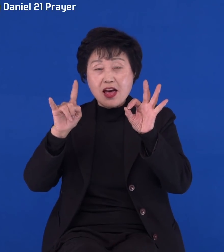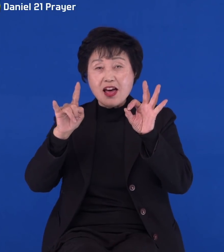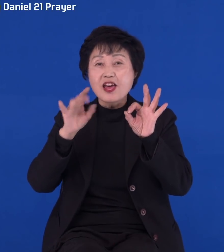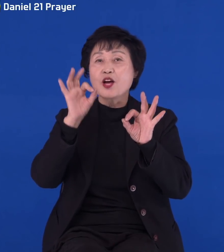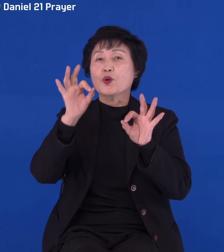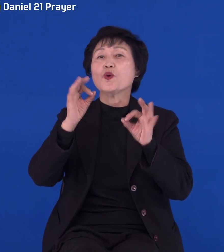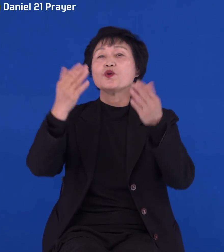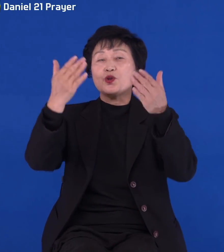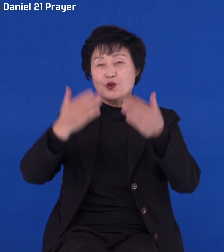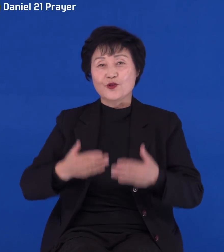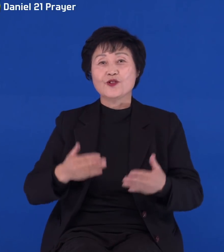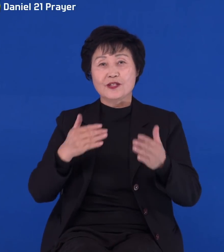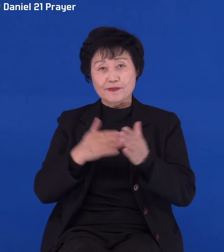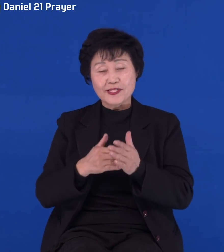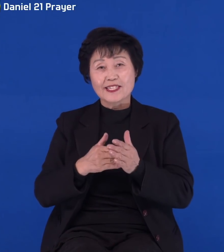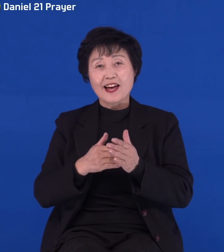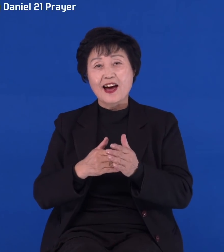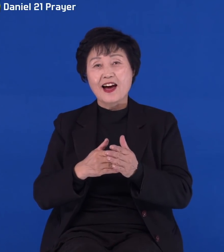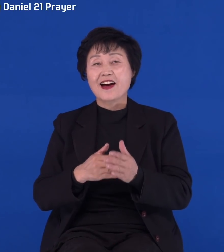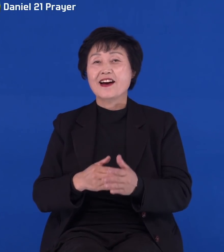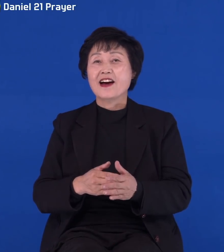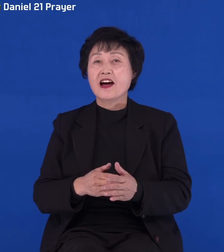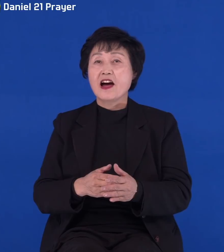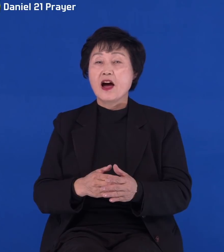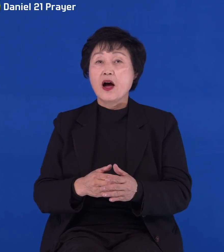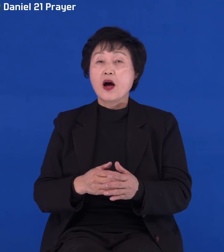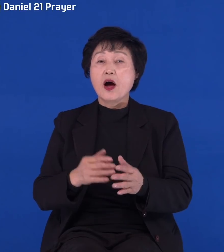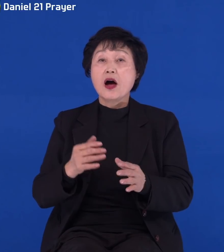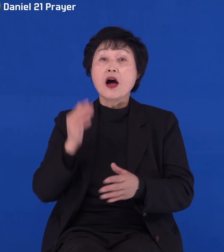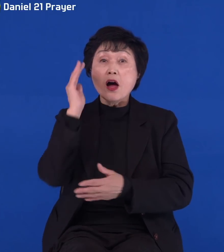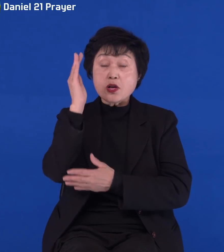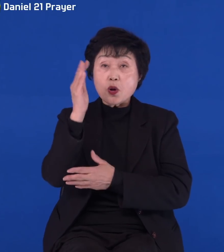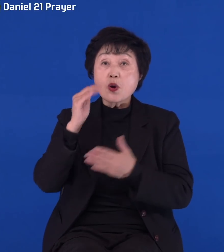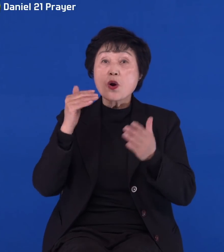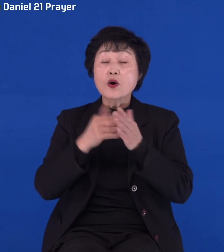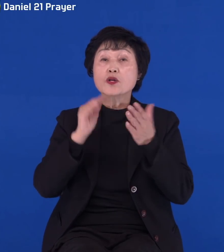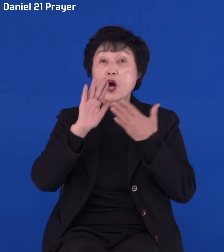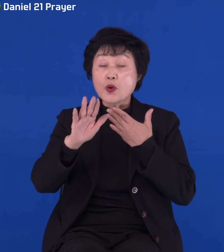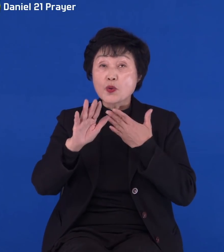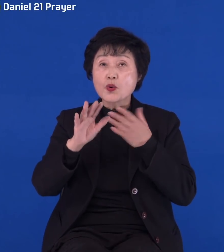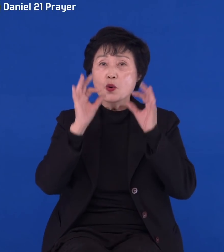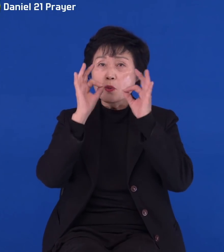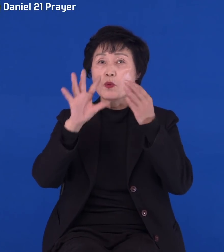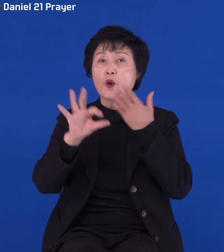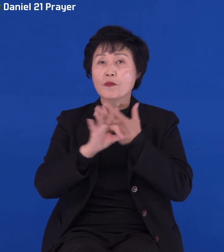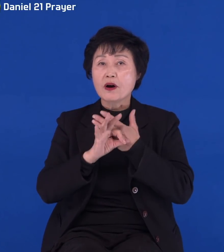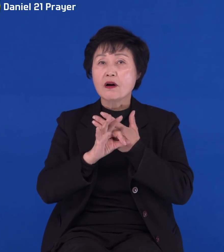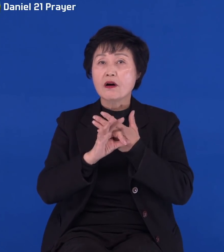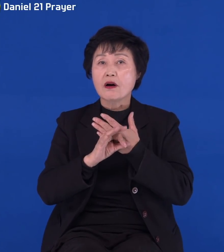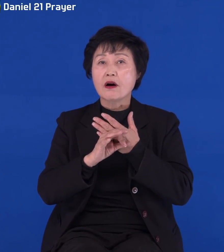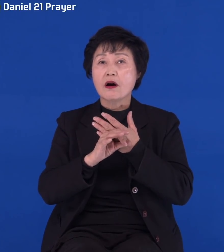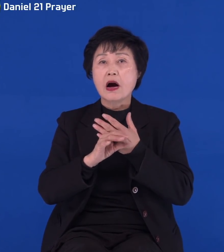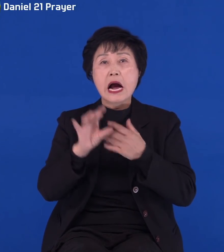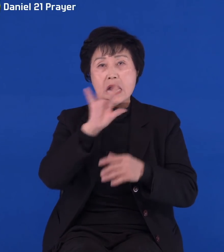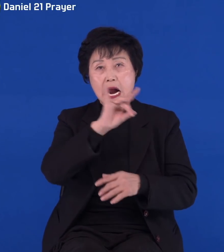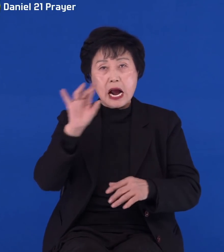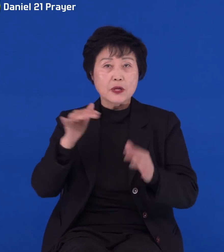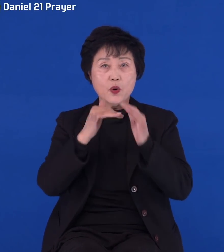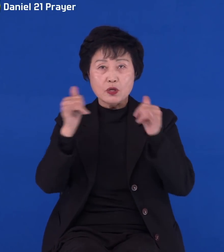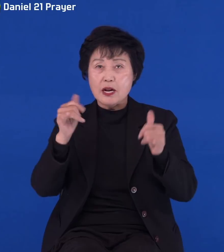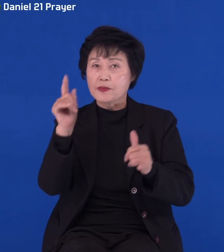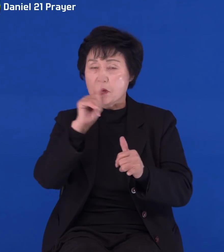아버지예요. 믿습니까? 근데 꼭 이런 설교하면 꼭 이런 사람이 있어요. 그럼 오늘 내가 아깝다 $500를 헌금했으면 5,000불이 생긴 거